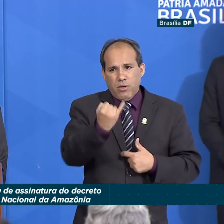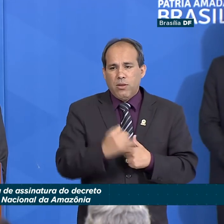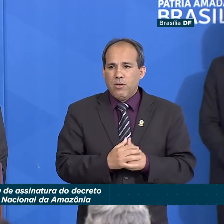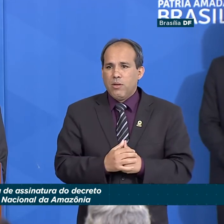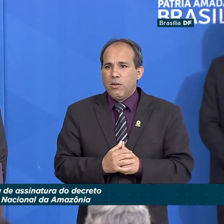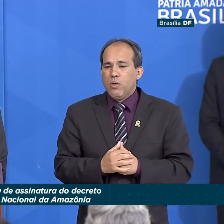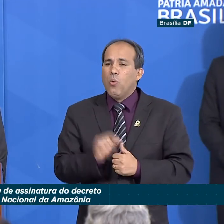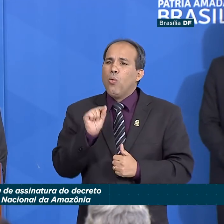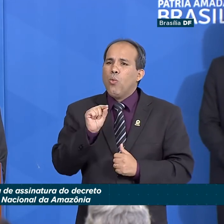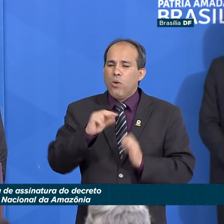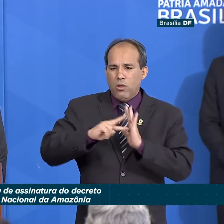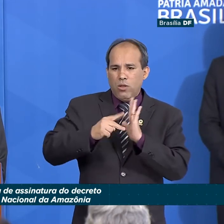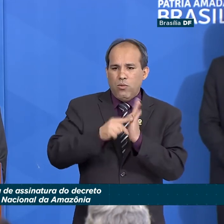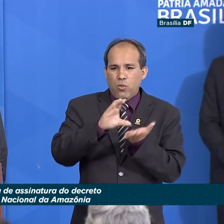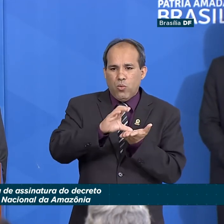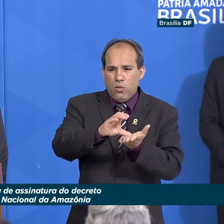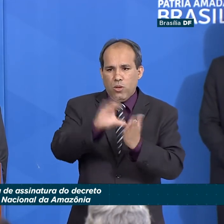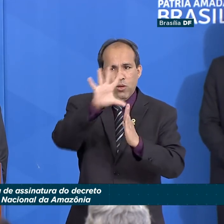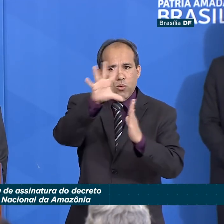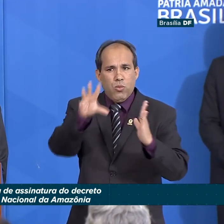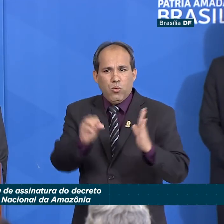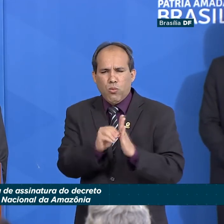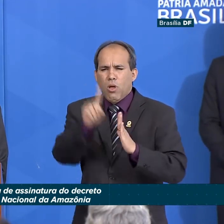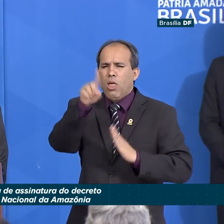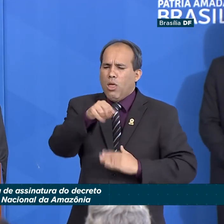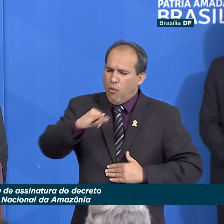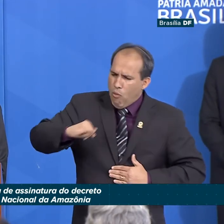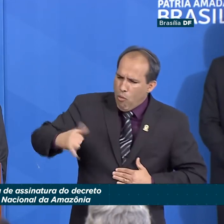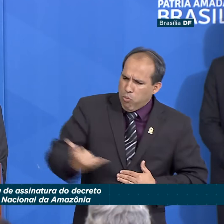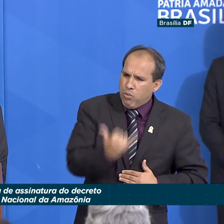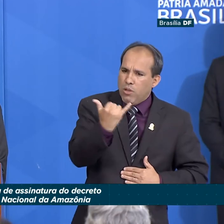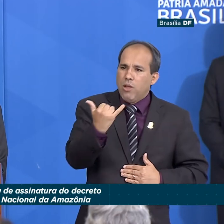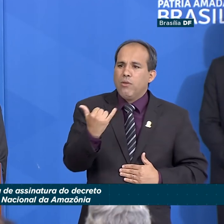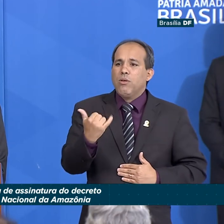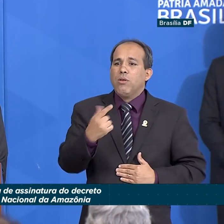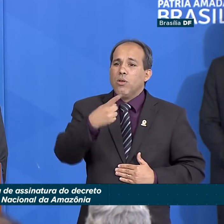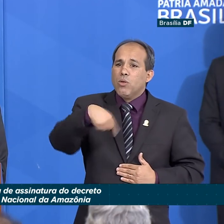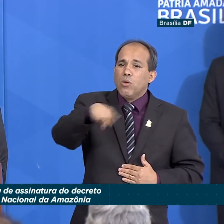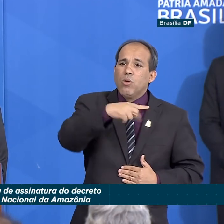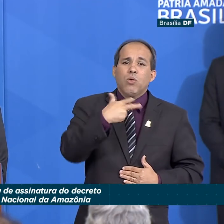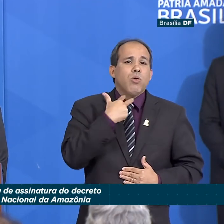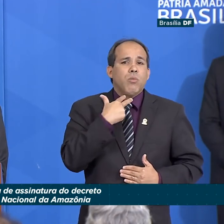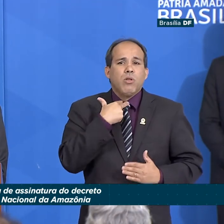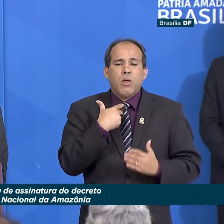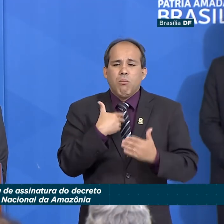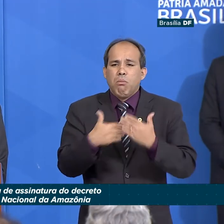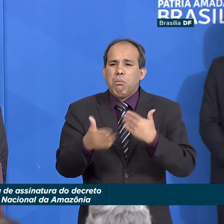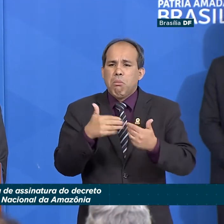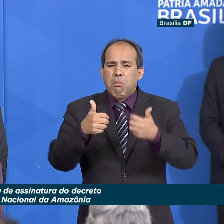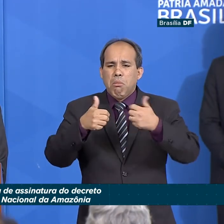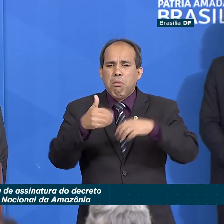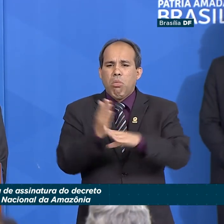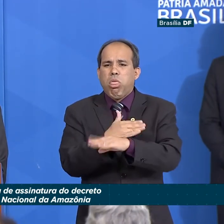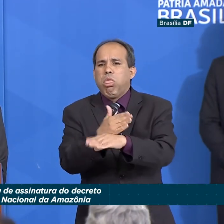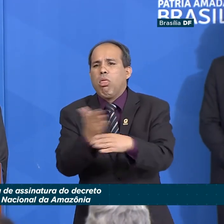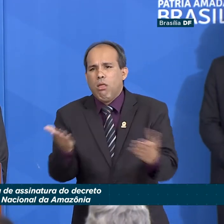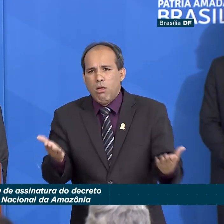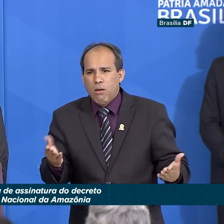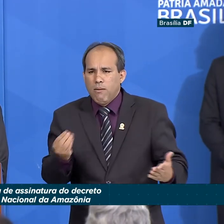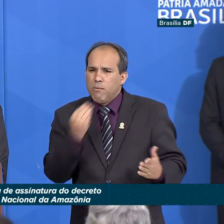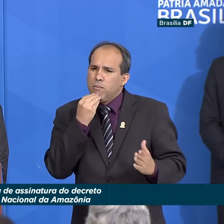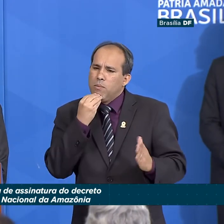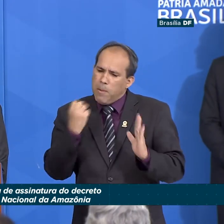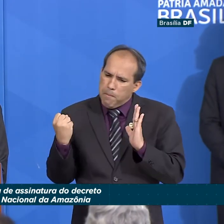o Conselho da Amazônia, de uma oportunidade que não podemos deixar passar, de fazer